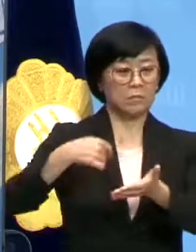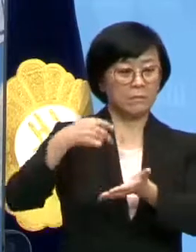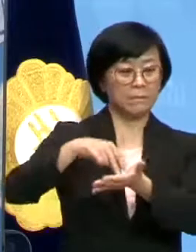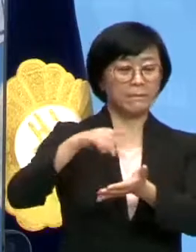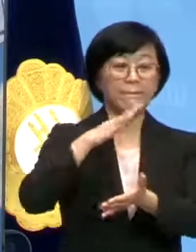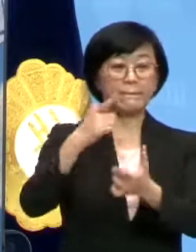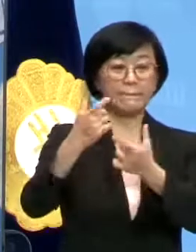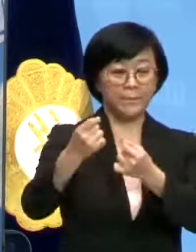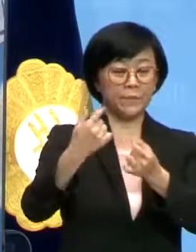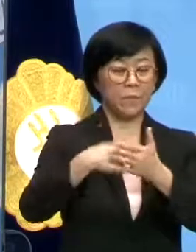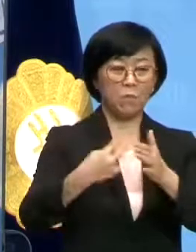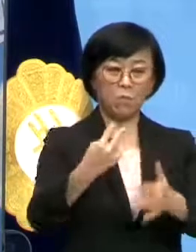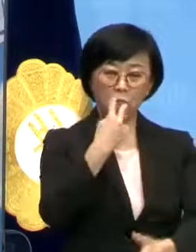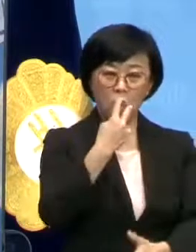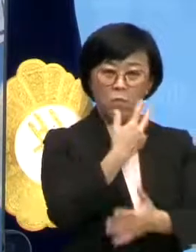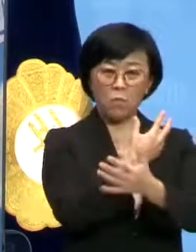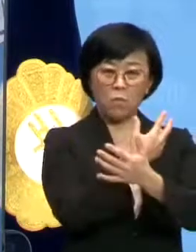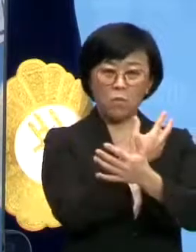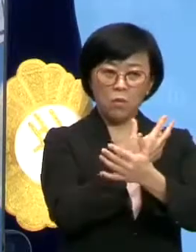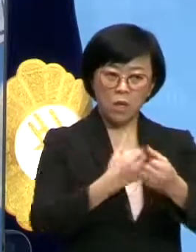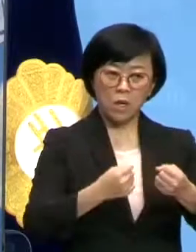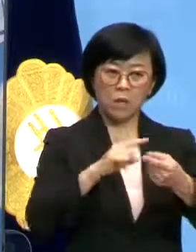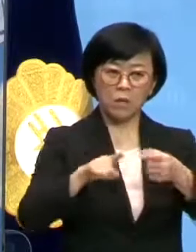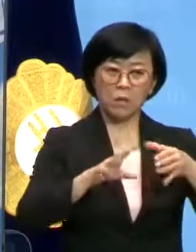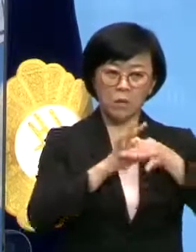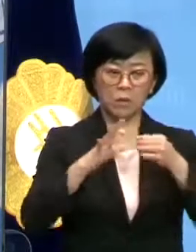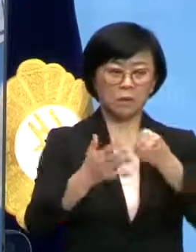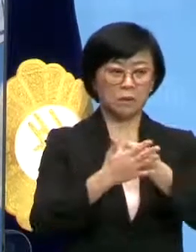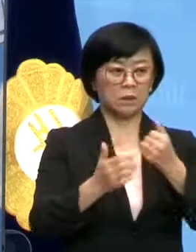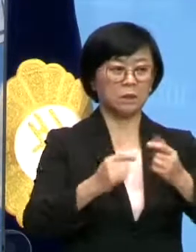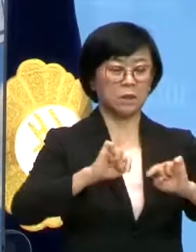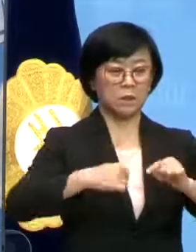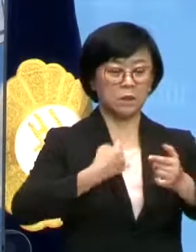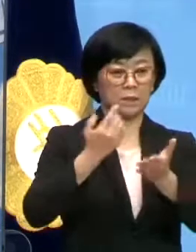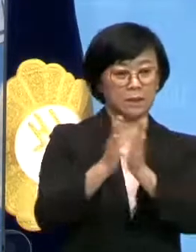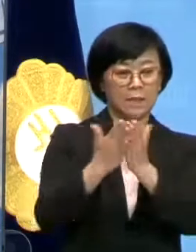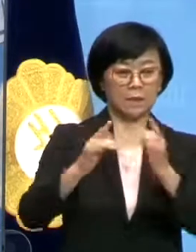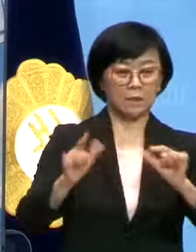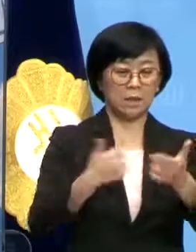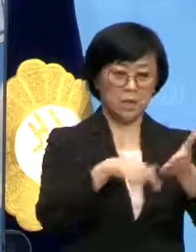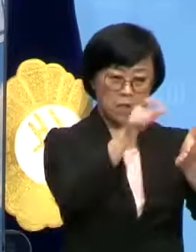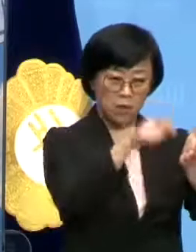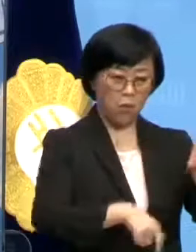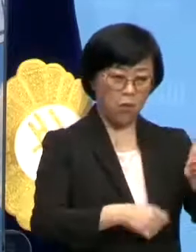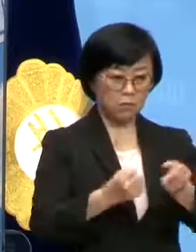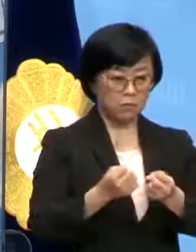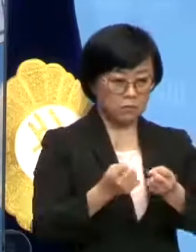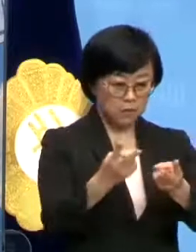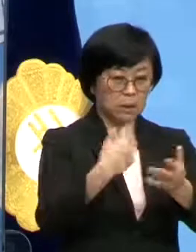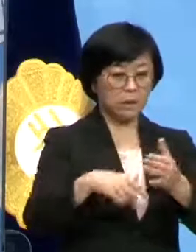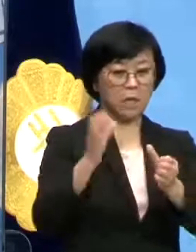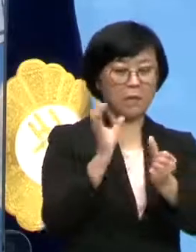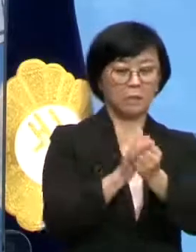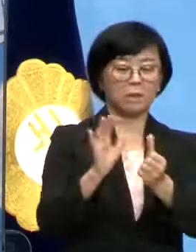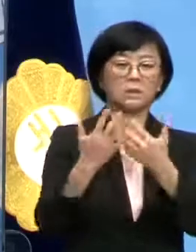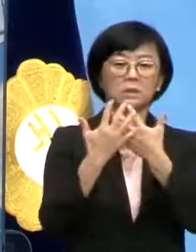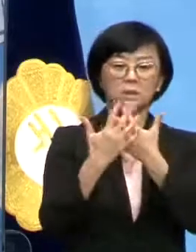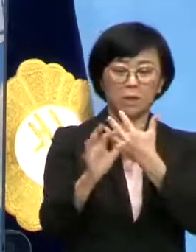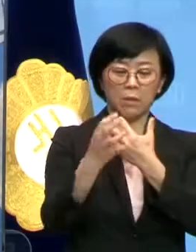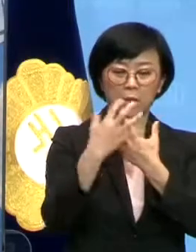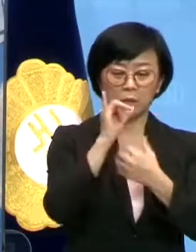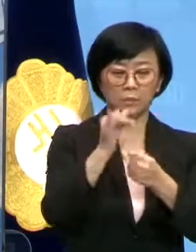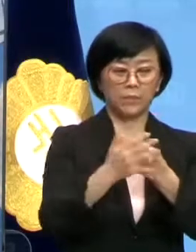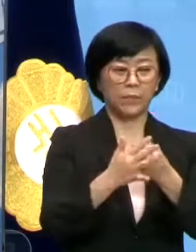불구하고 모험 계약 관계 말을 들어 당사자가 아닌데 기록 전 속에 책임만 부여 받는 것처럼 왜곡하고 있다